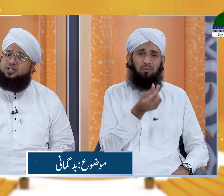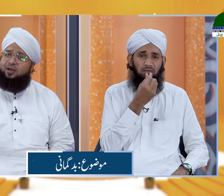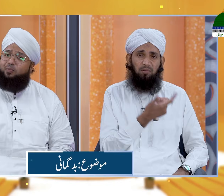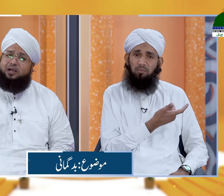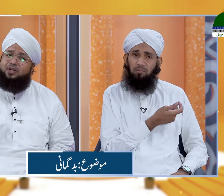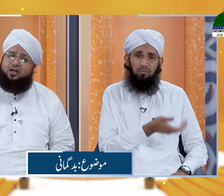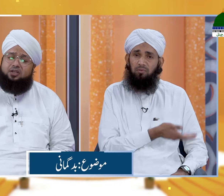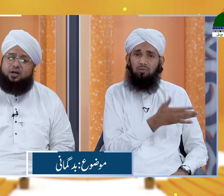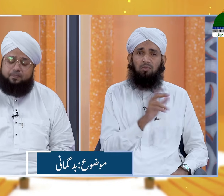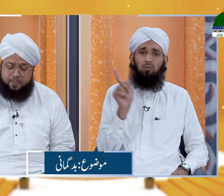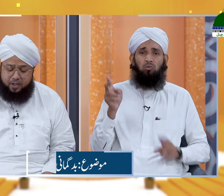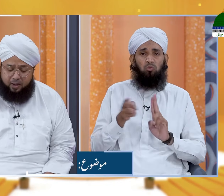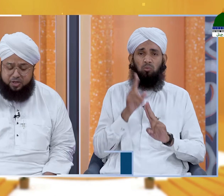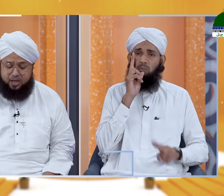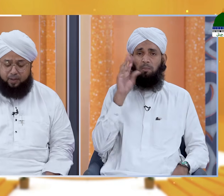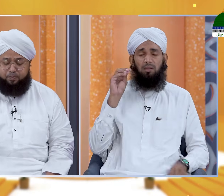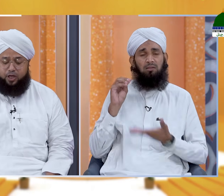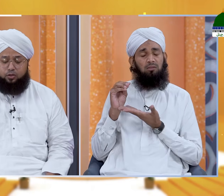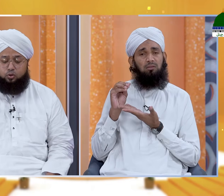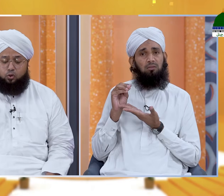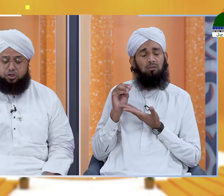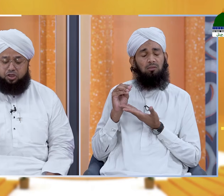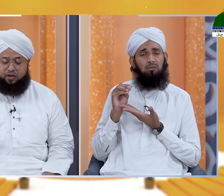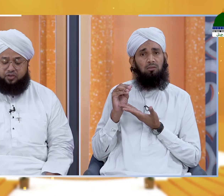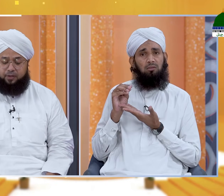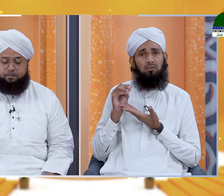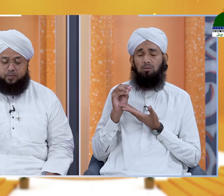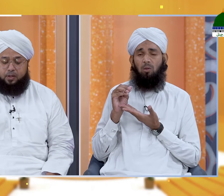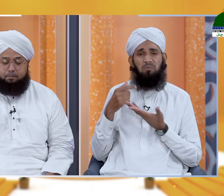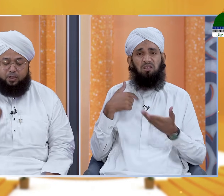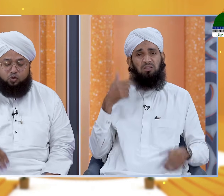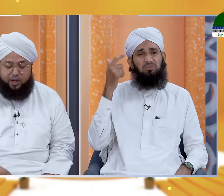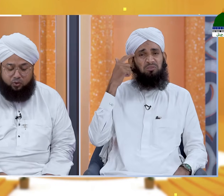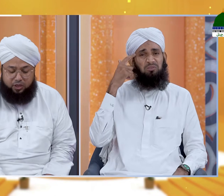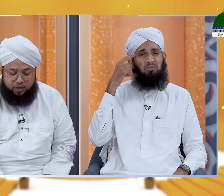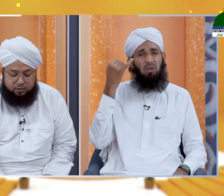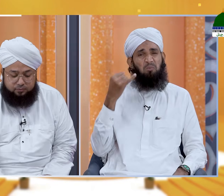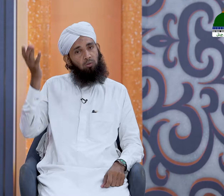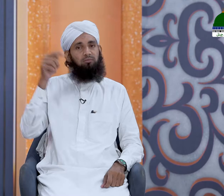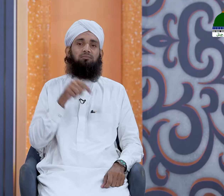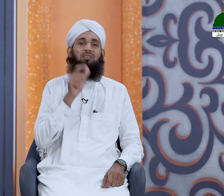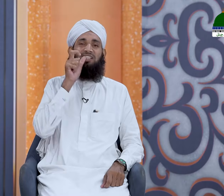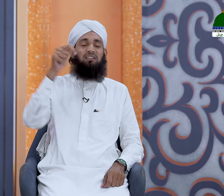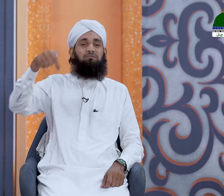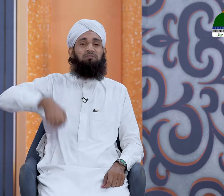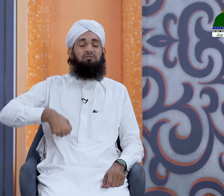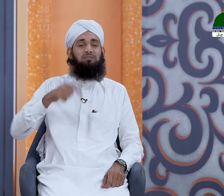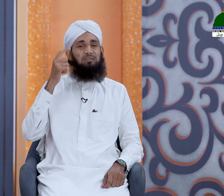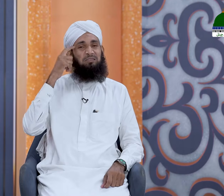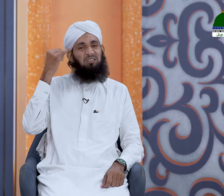نے موبائل بند کر دیا۔ اب یہ اپنے دوست کی طرف سے بدگمان ہونے لگا، طرح طرح کے خیالات اس کے ذہن میں آنے لگے